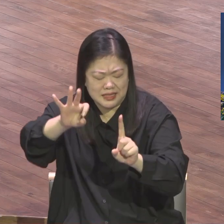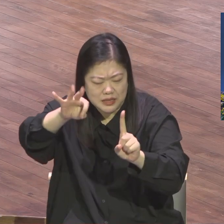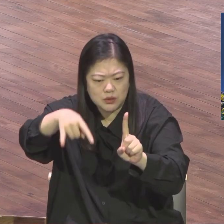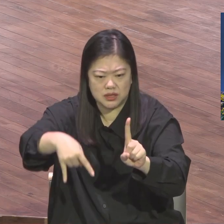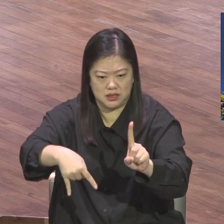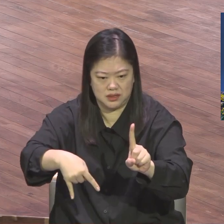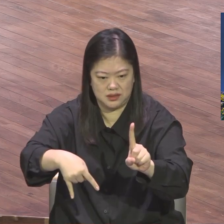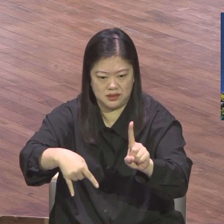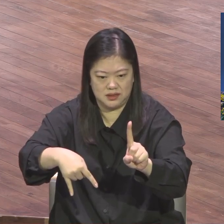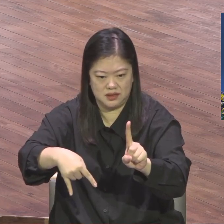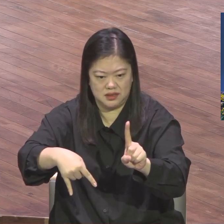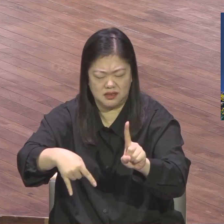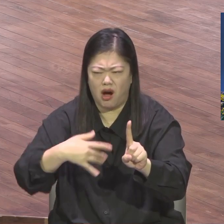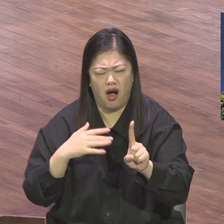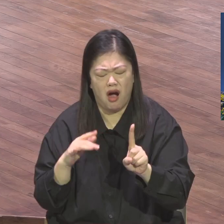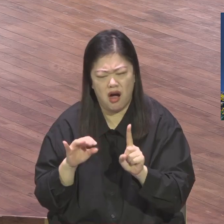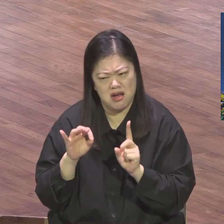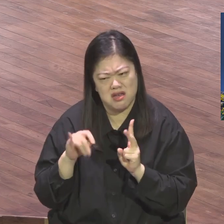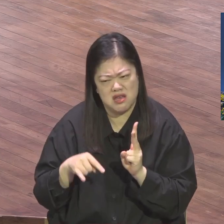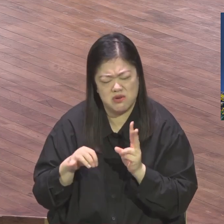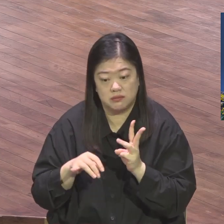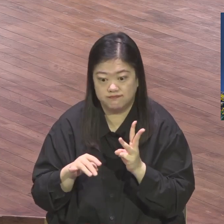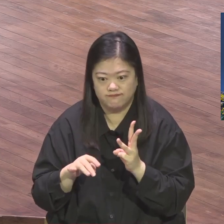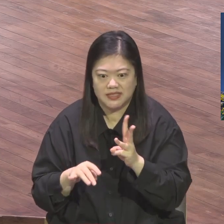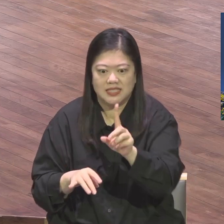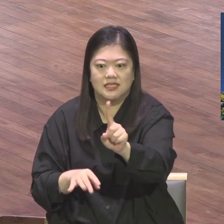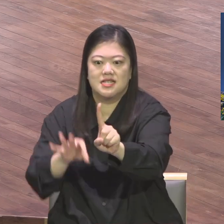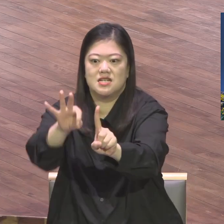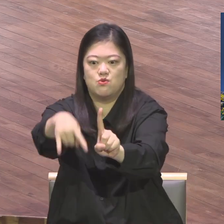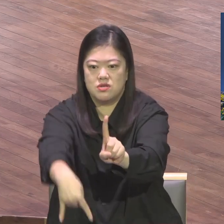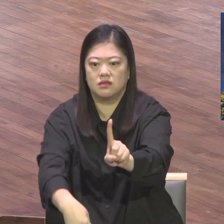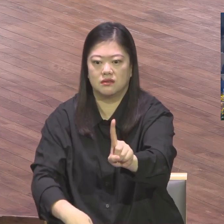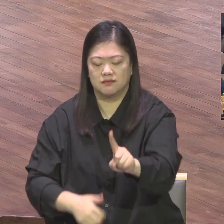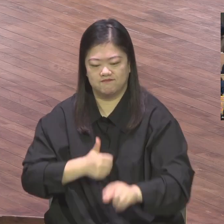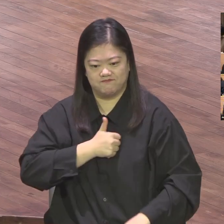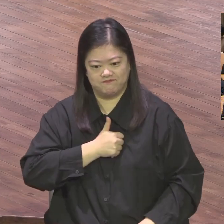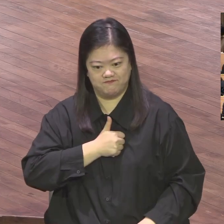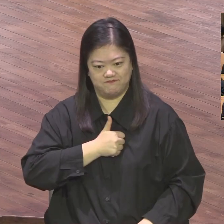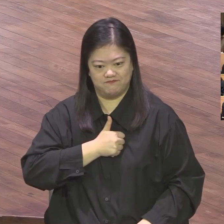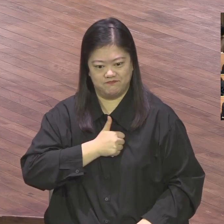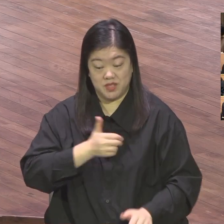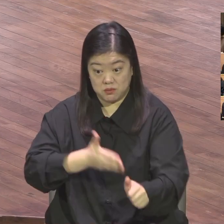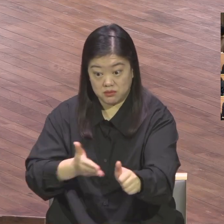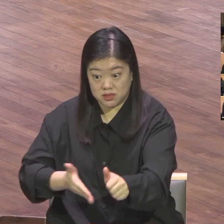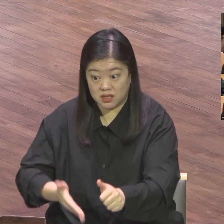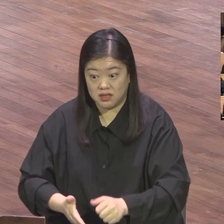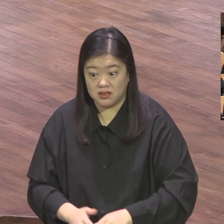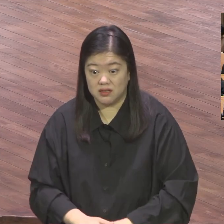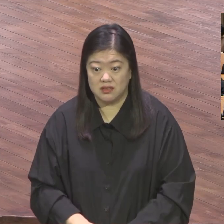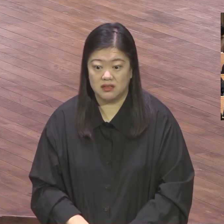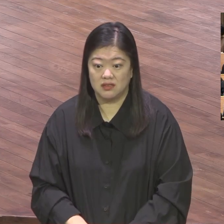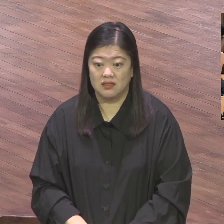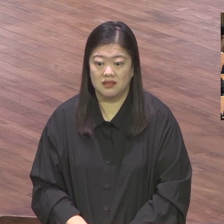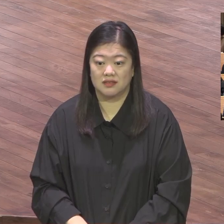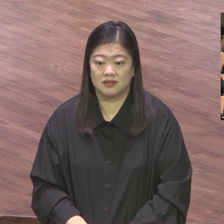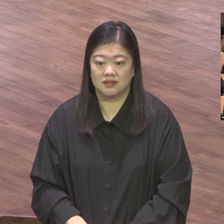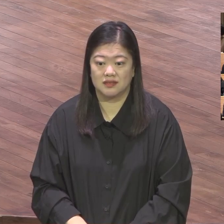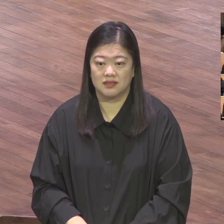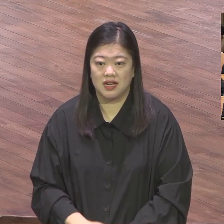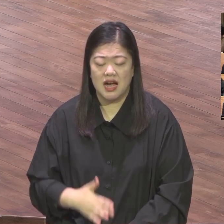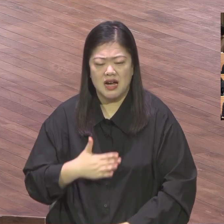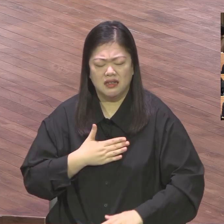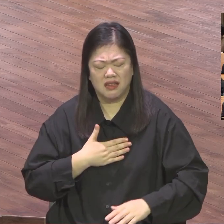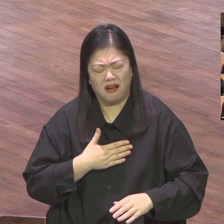체험하고 좀 뭐라 그래요? 영적 자부심을 가지시 바랍니다. 영적 자부심. 제가 이게